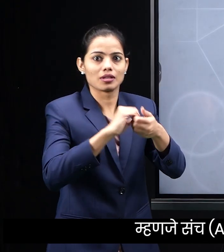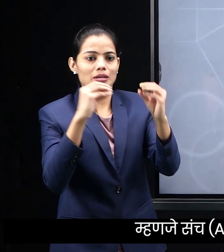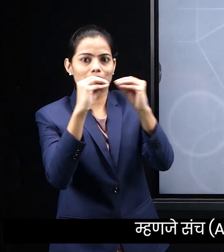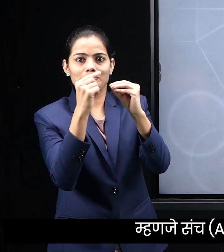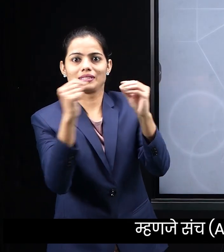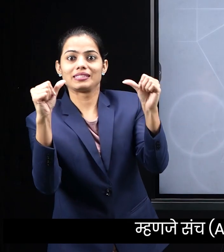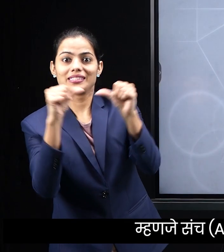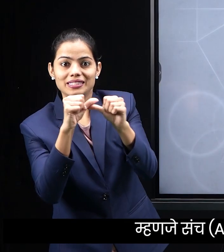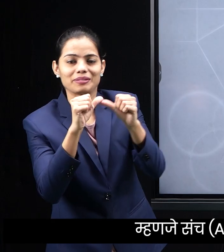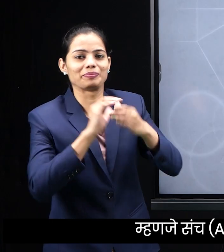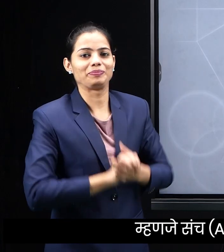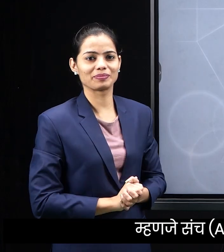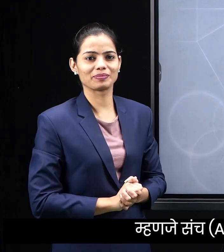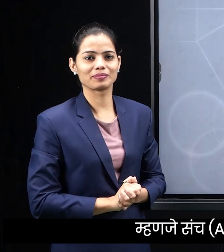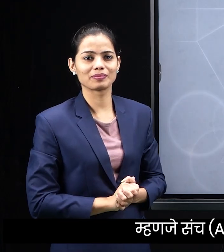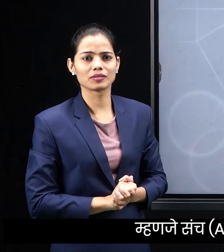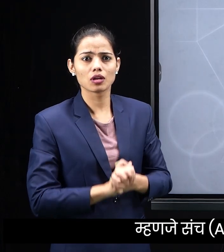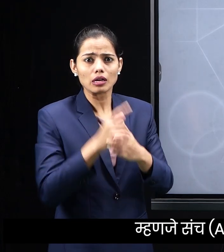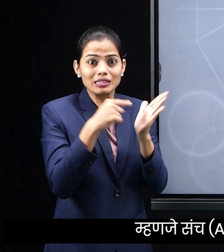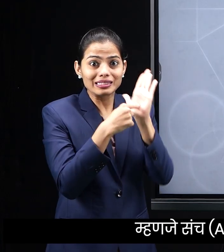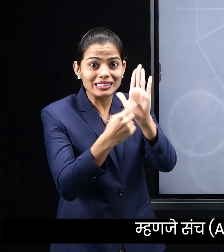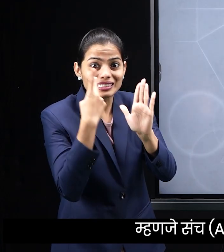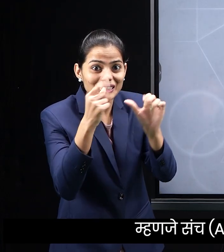है. a डेल्टा b द्वारे दर्शविले जाते.